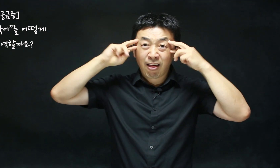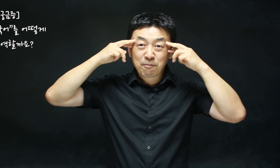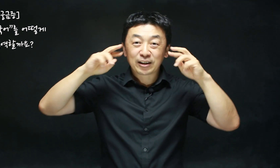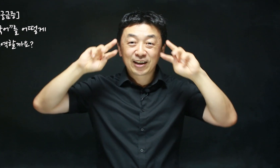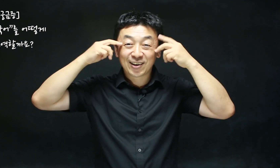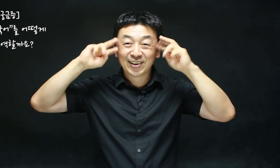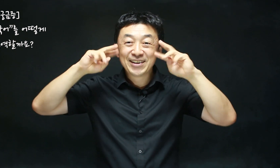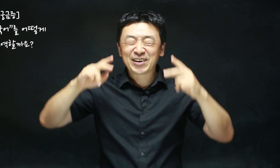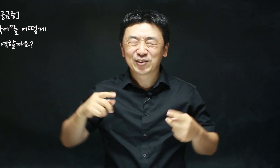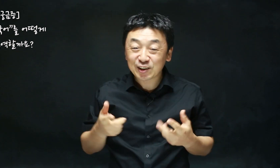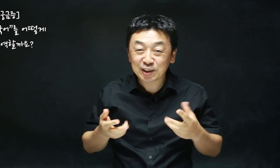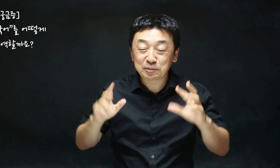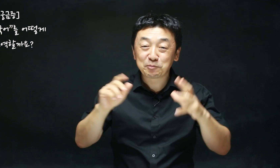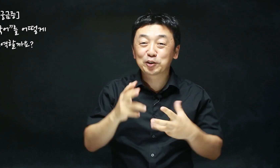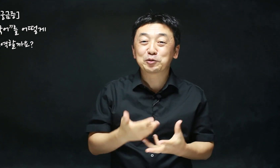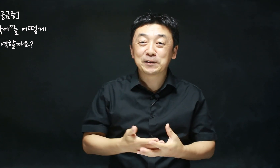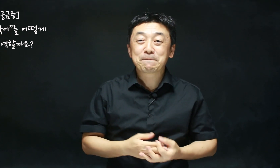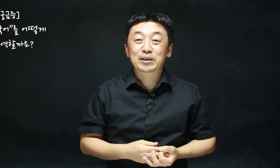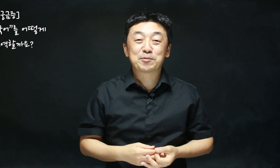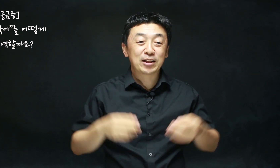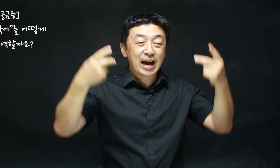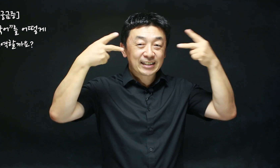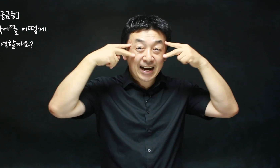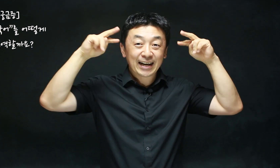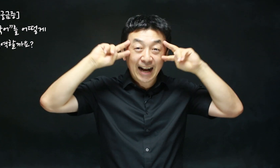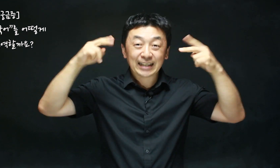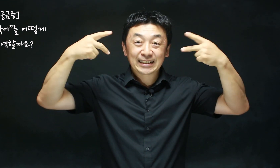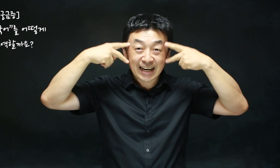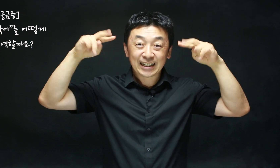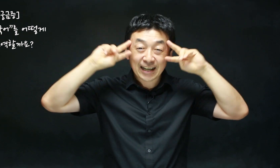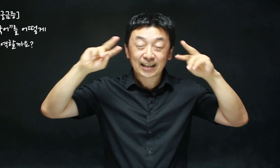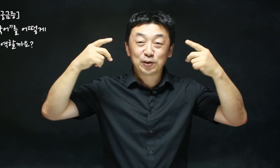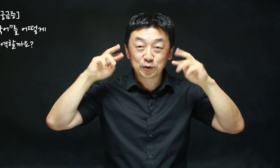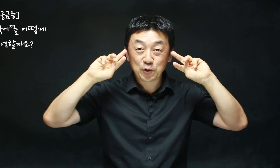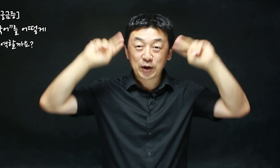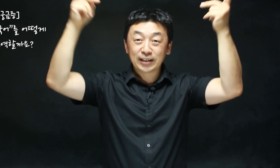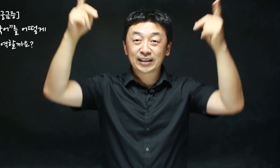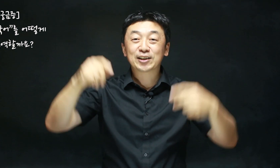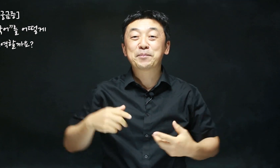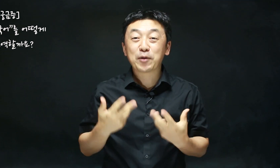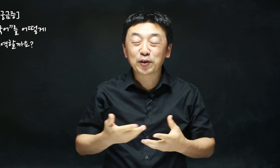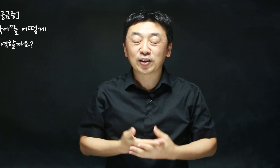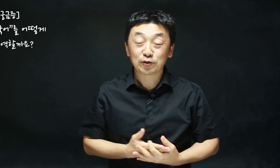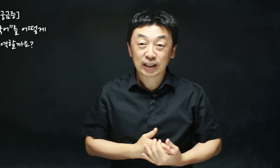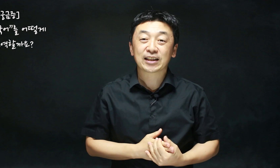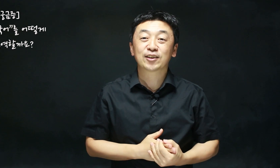막 이렇게 했고 눈이 뒤집히는 모습으로, 그러면 착각 혹은 화나다 이렇게만 외웠던 우리가